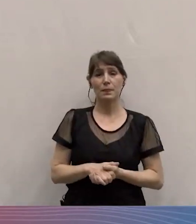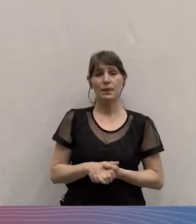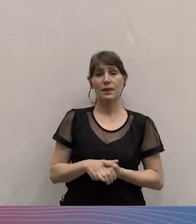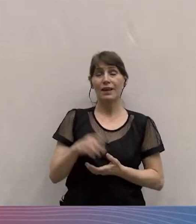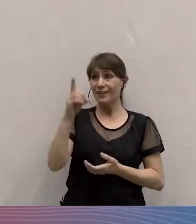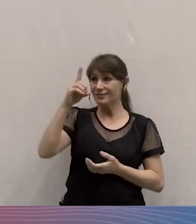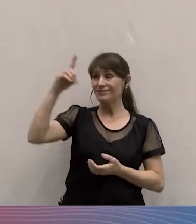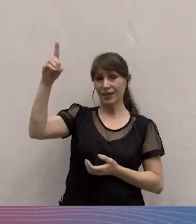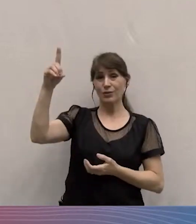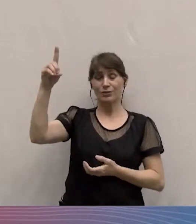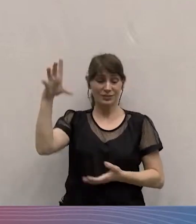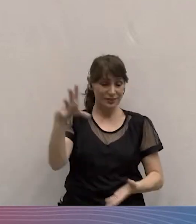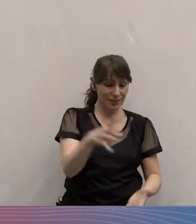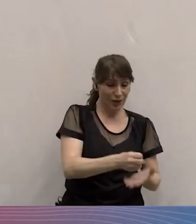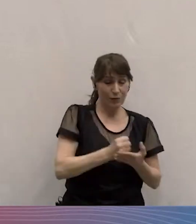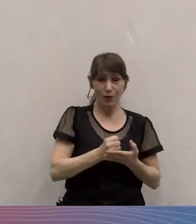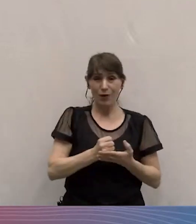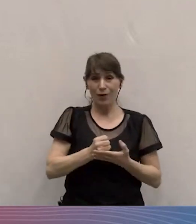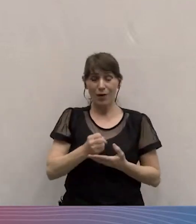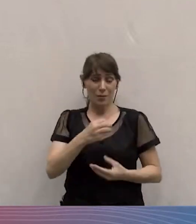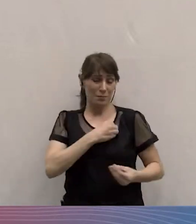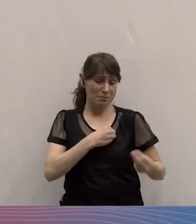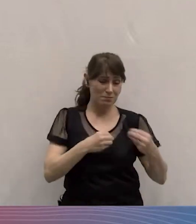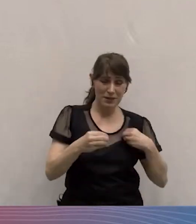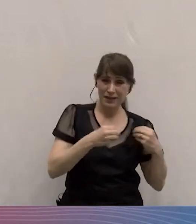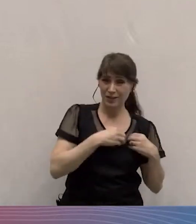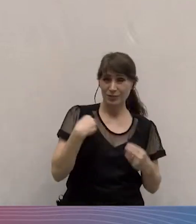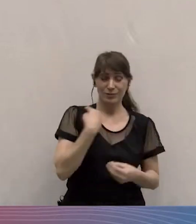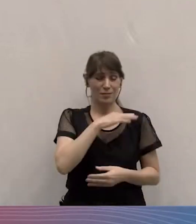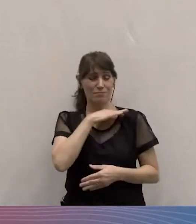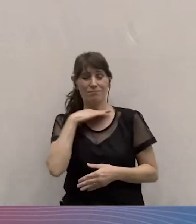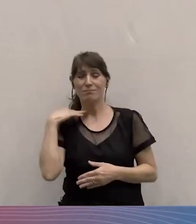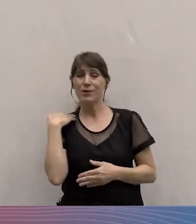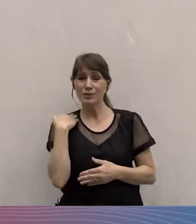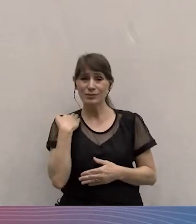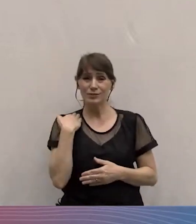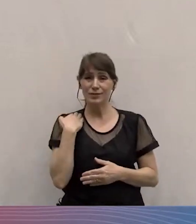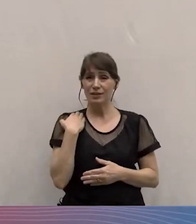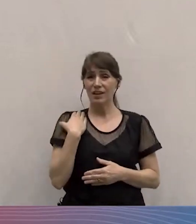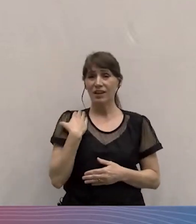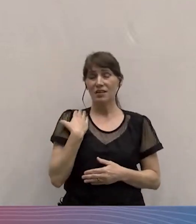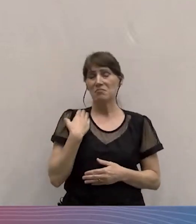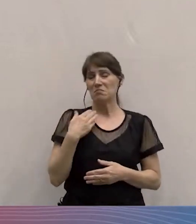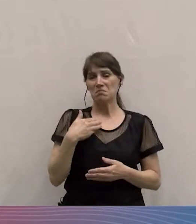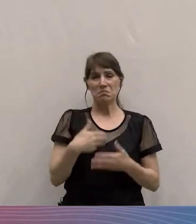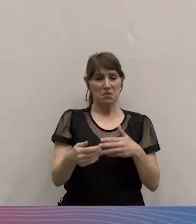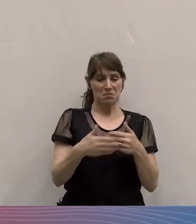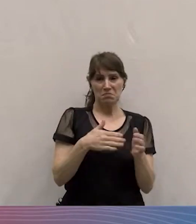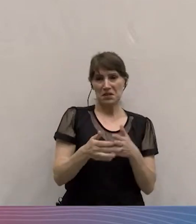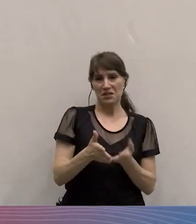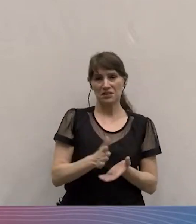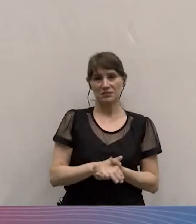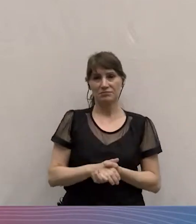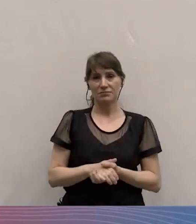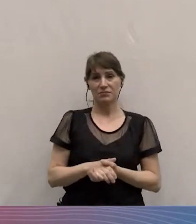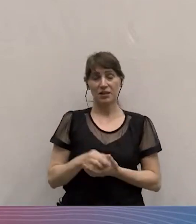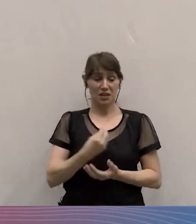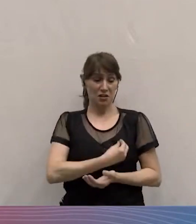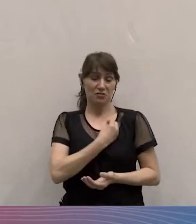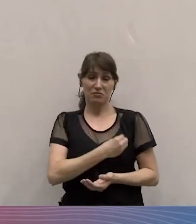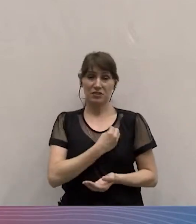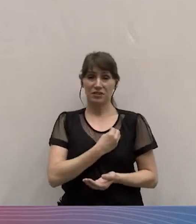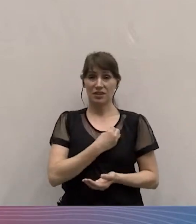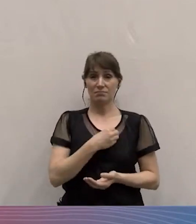Ele foi nos buscar lá no meio do pecado, no meio dos delitos, e nós estamos mortos, imprestáveis.